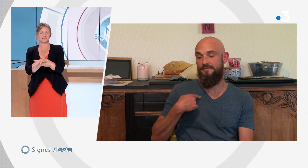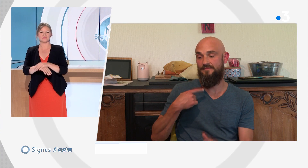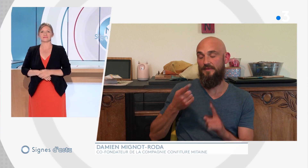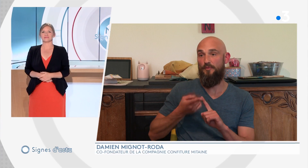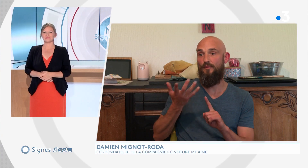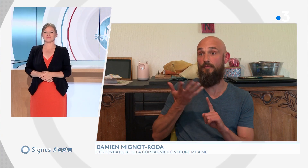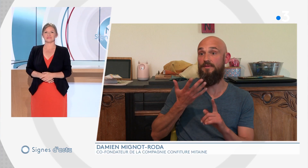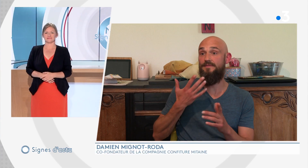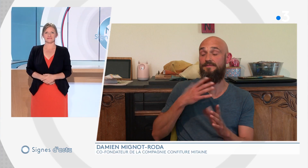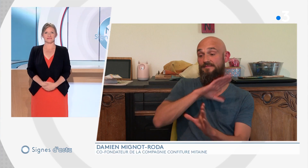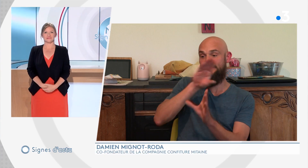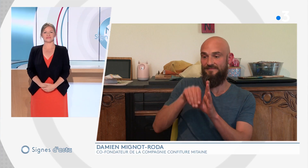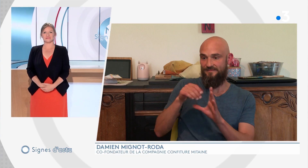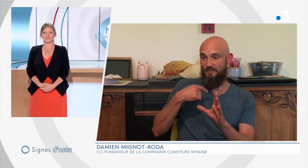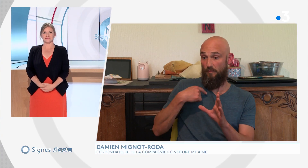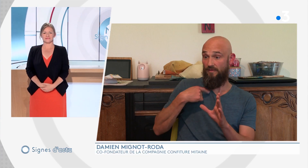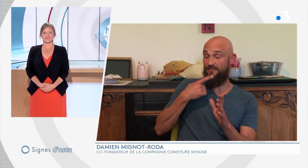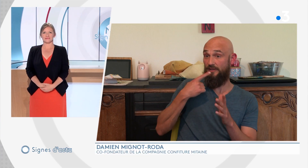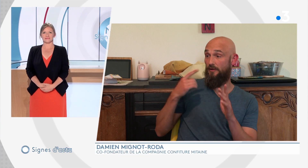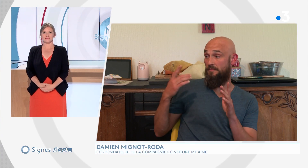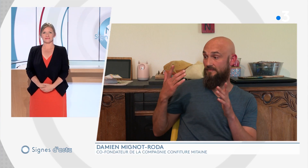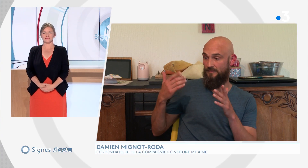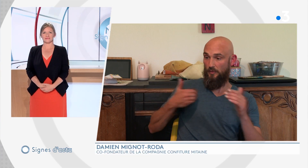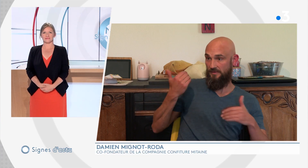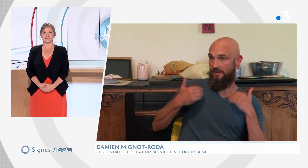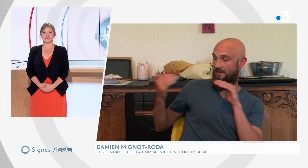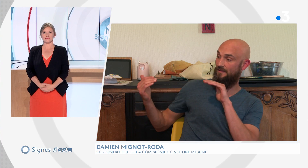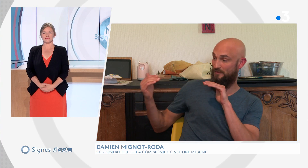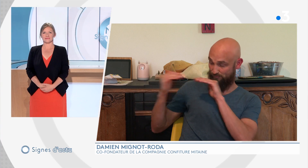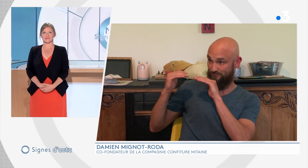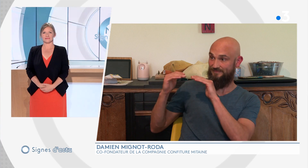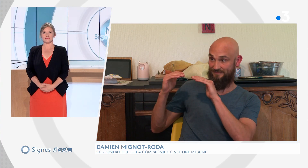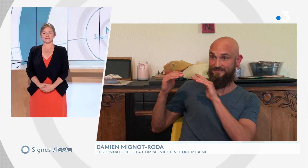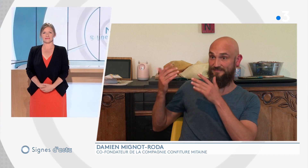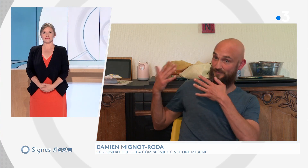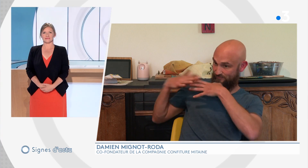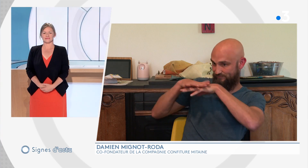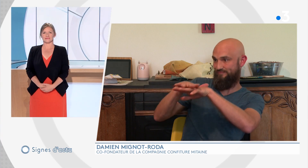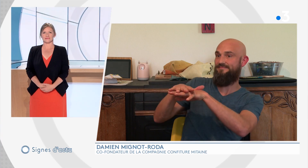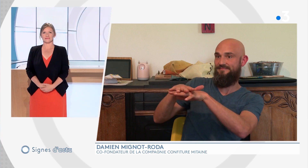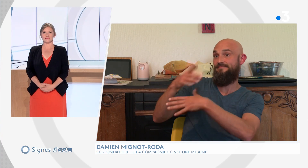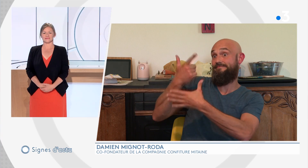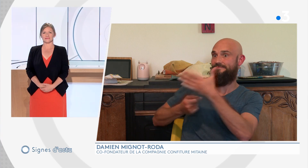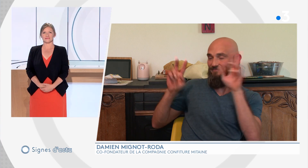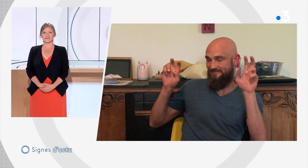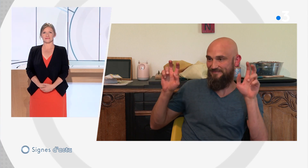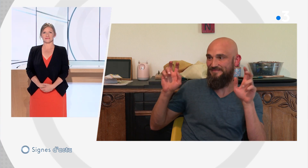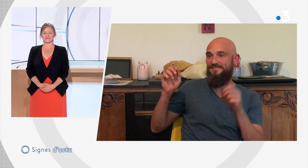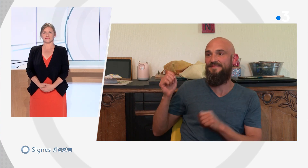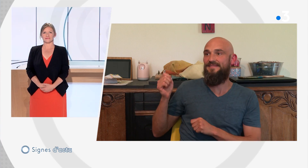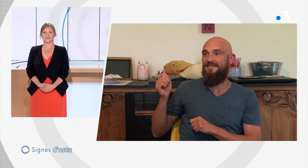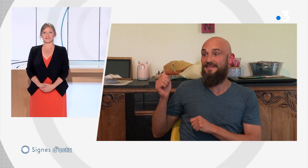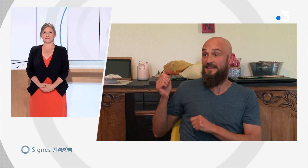Ce qui est important pour moi, c'est de participer. Ça veut dire d'être égal à égal, en immersion